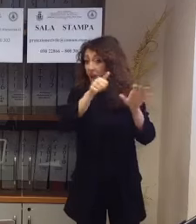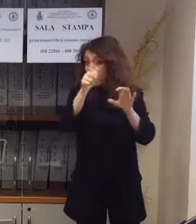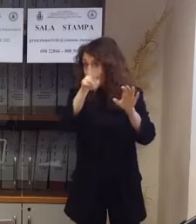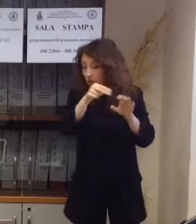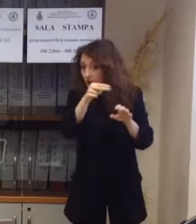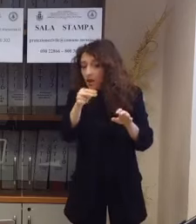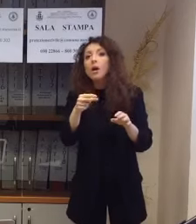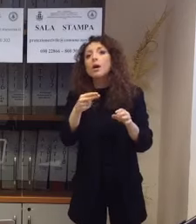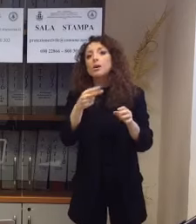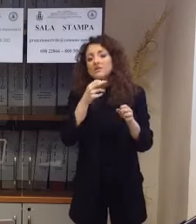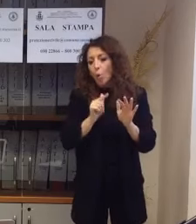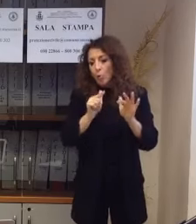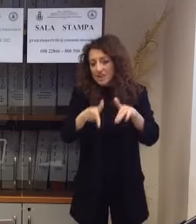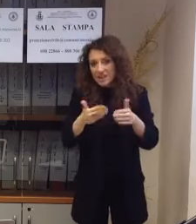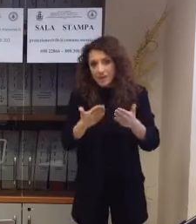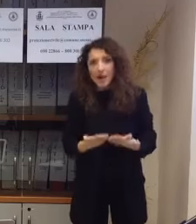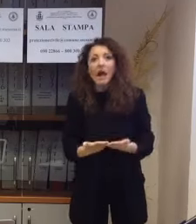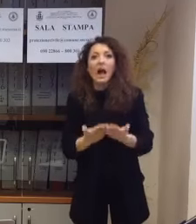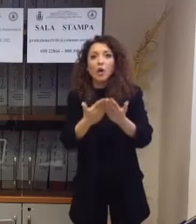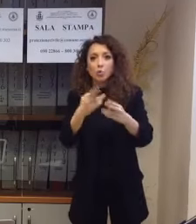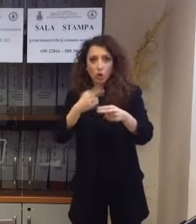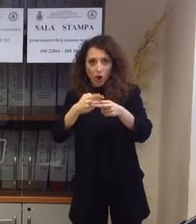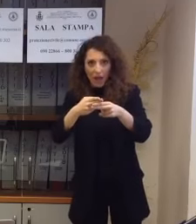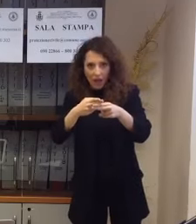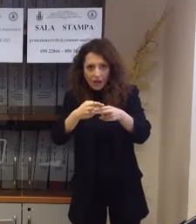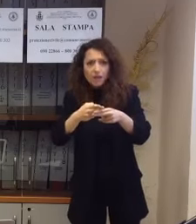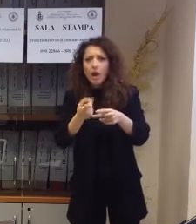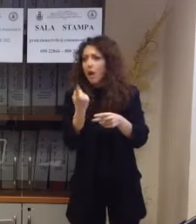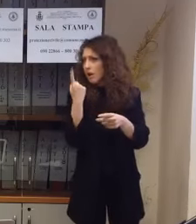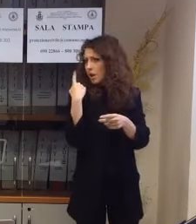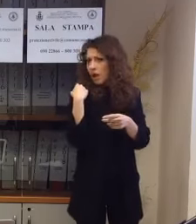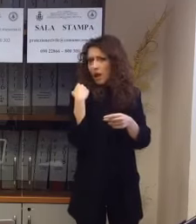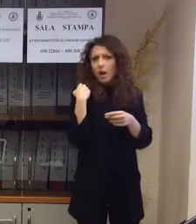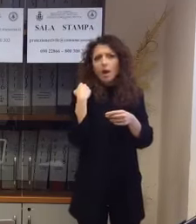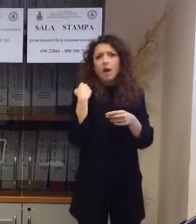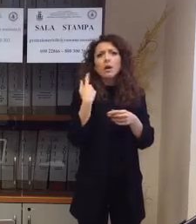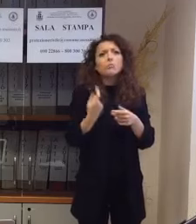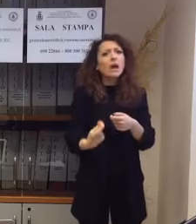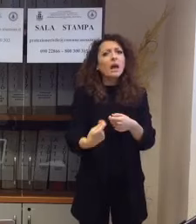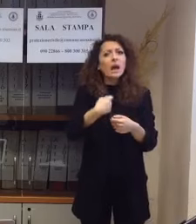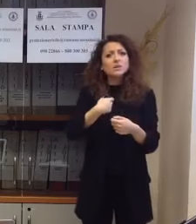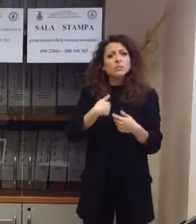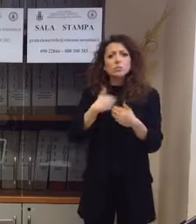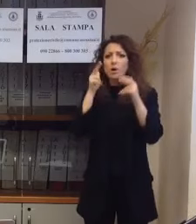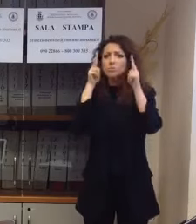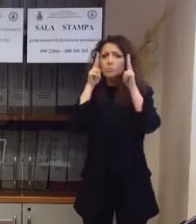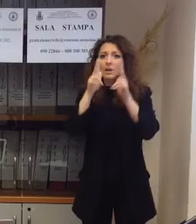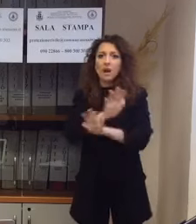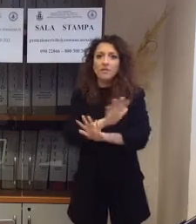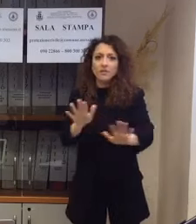avete usufruito per una settimana della card e ieri l'avete restituita. Bravi,